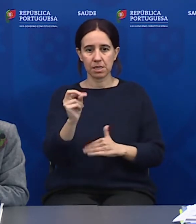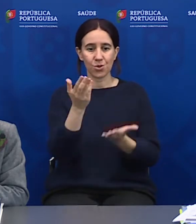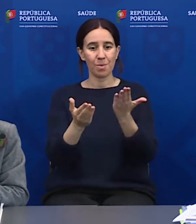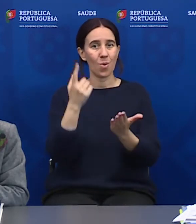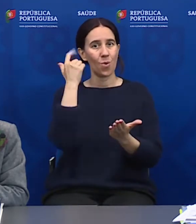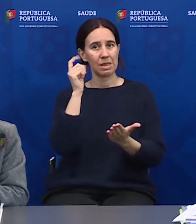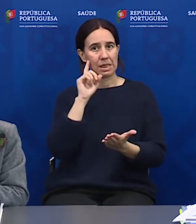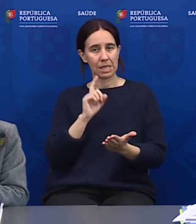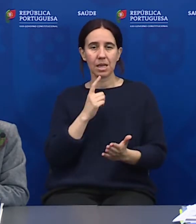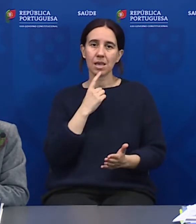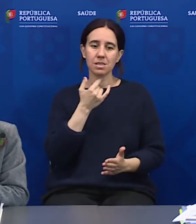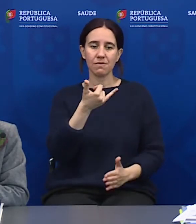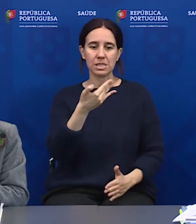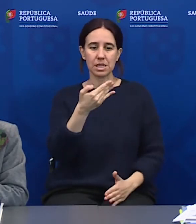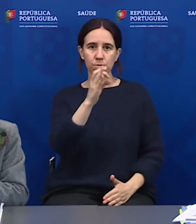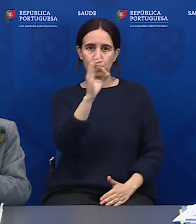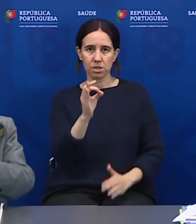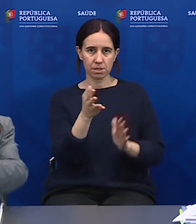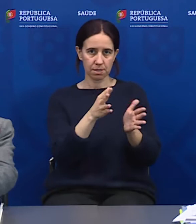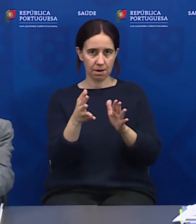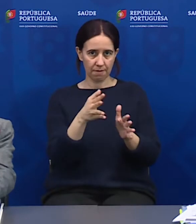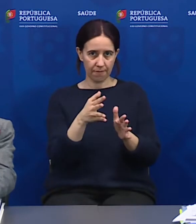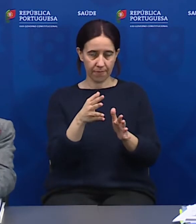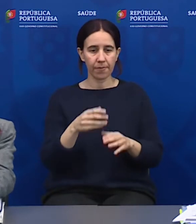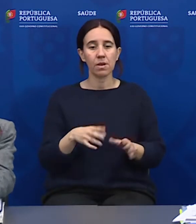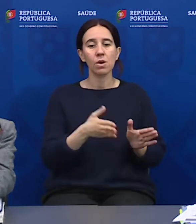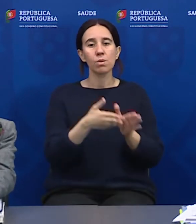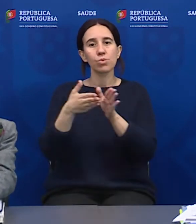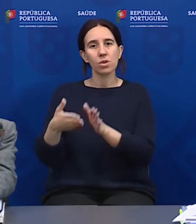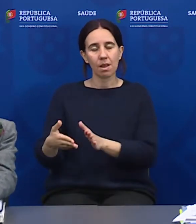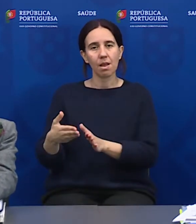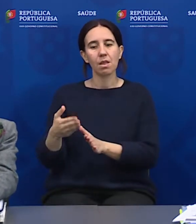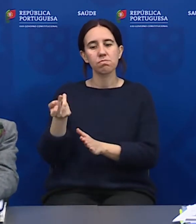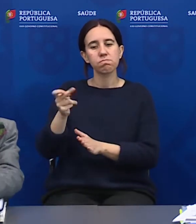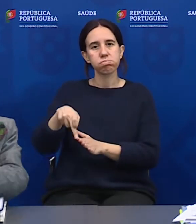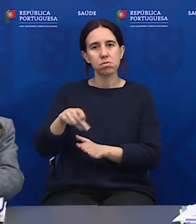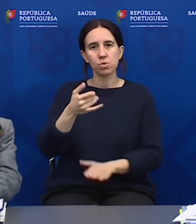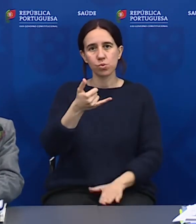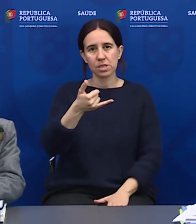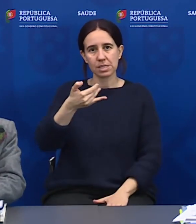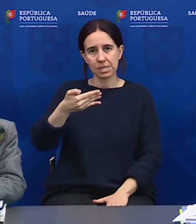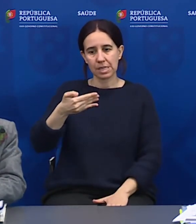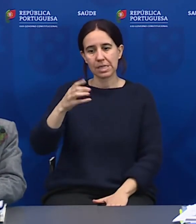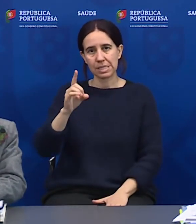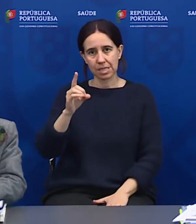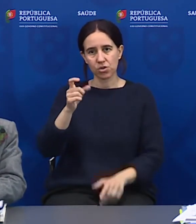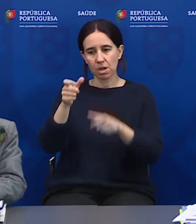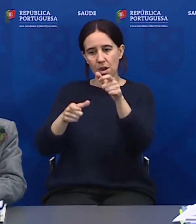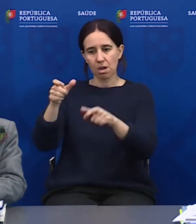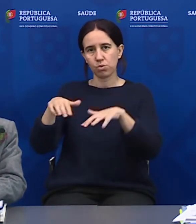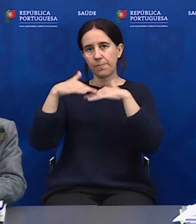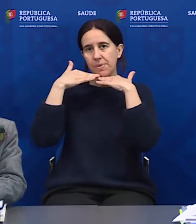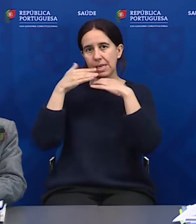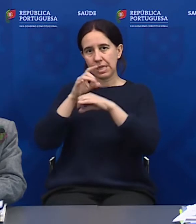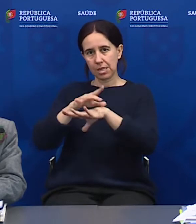ontem, cerca de 27%. Por outro lado, verificam-se 276 casos em